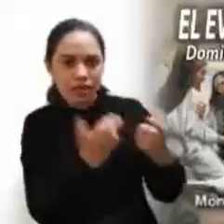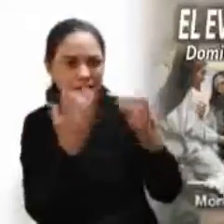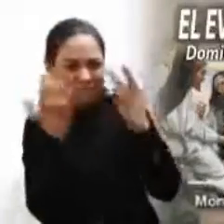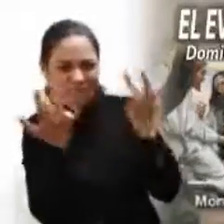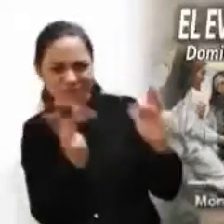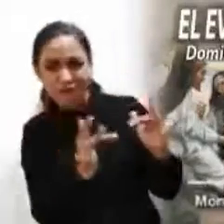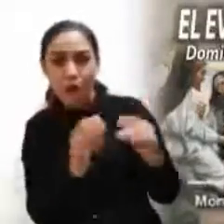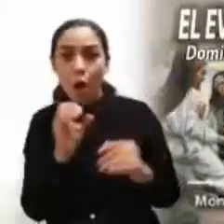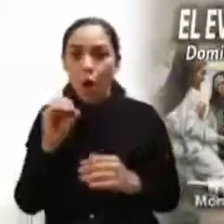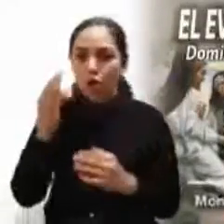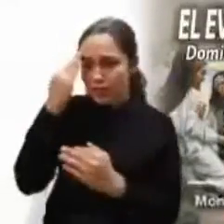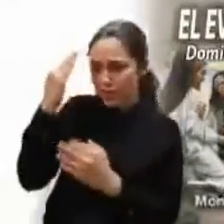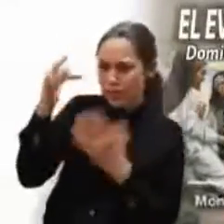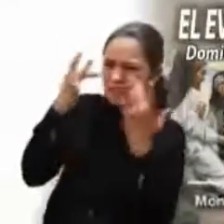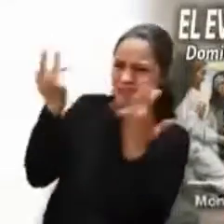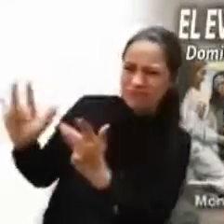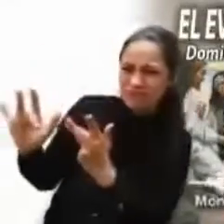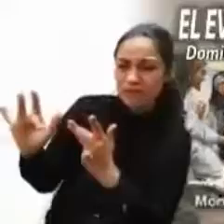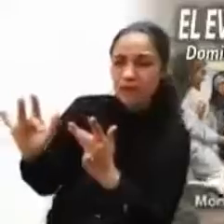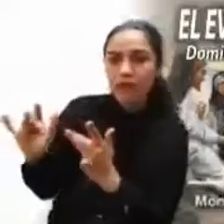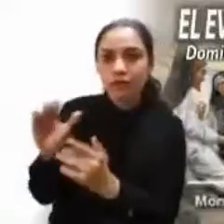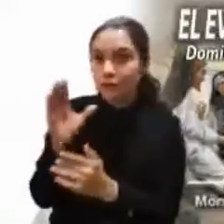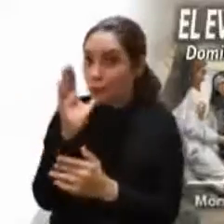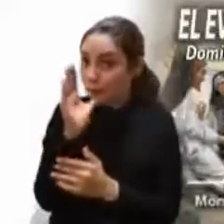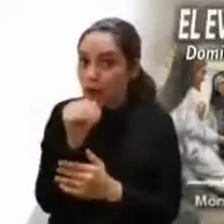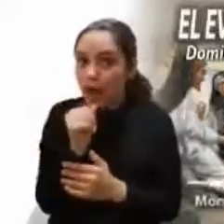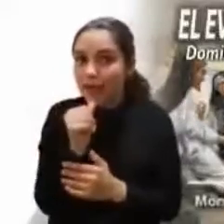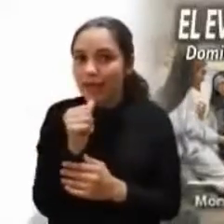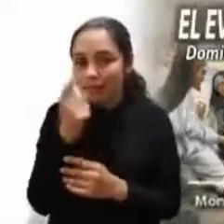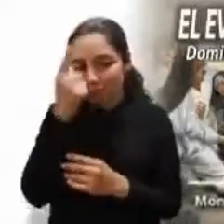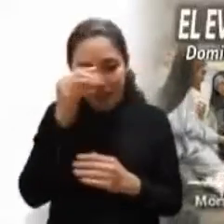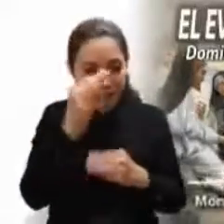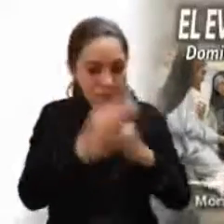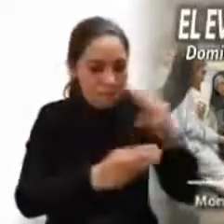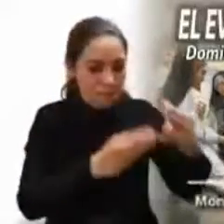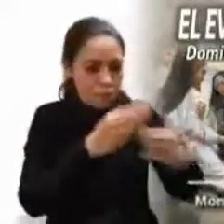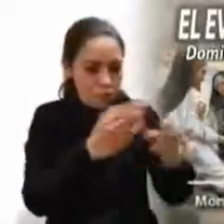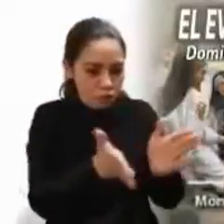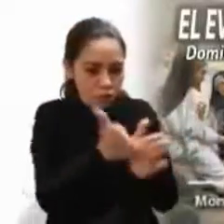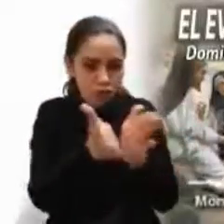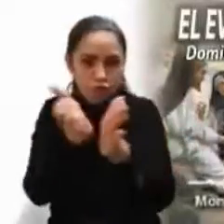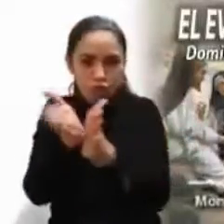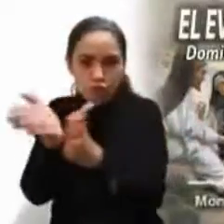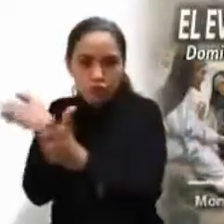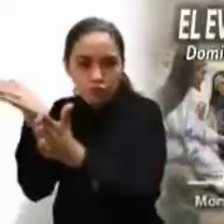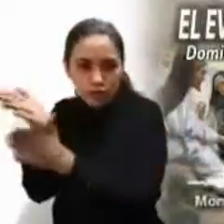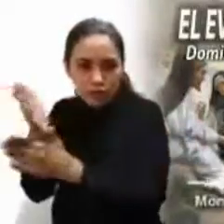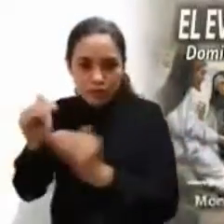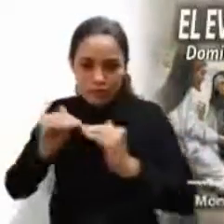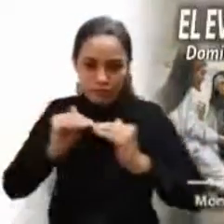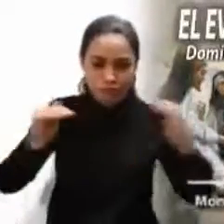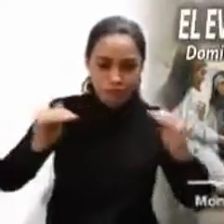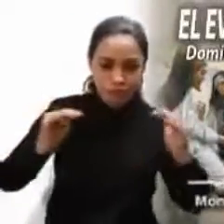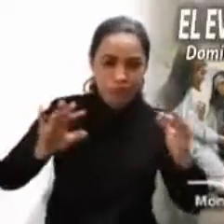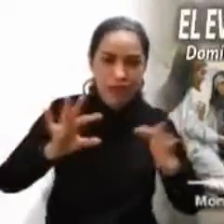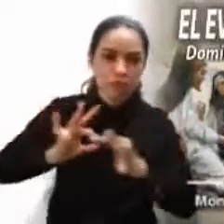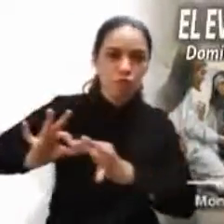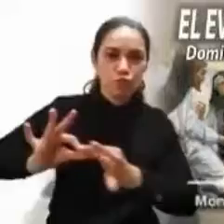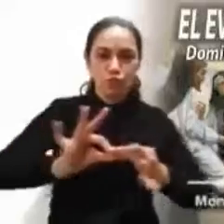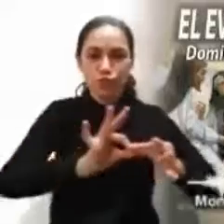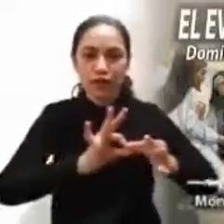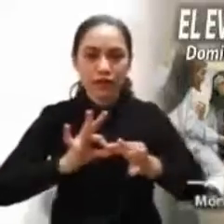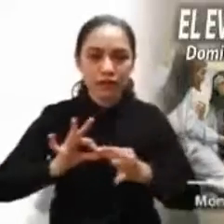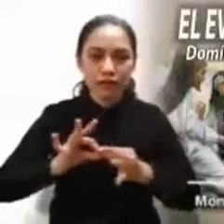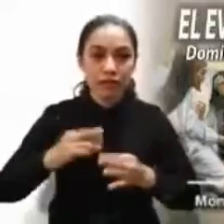un mundo más justo y equitativo. Nos hemos fabricado una religión a nuestra manera por miedo